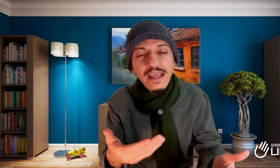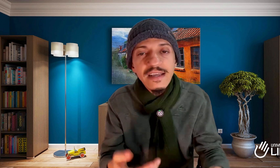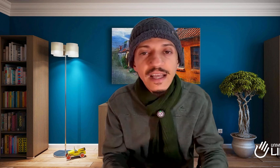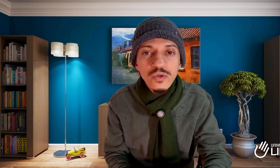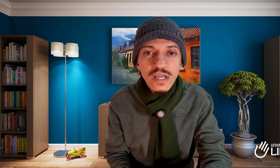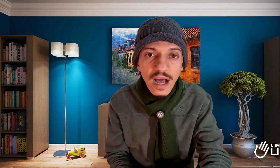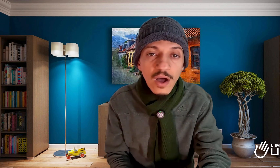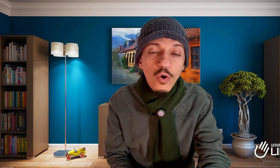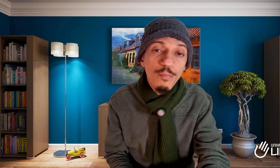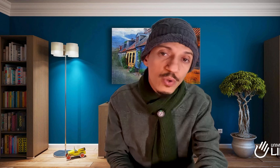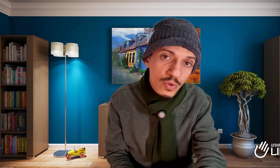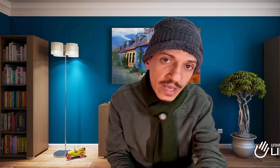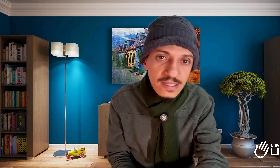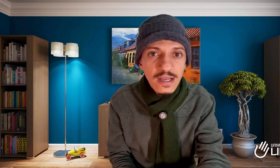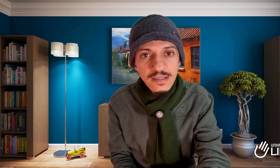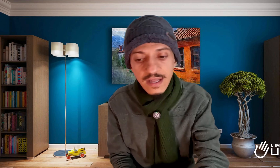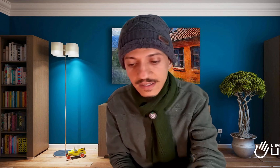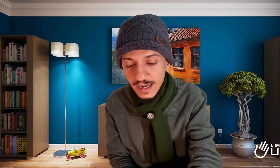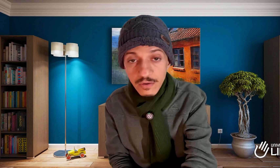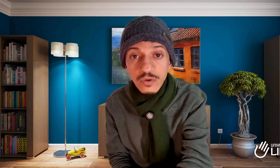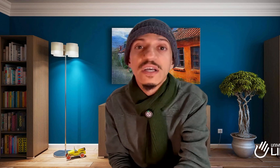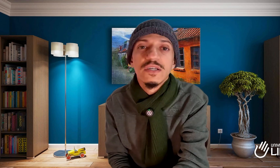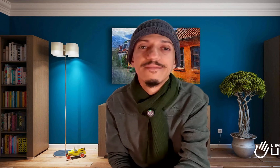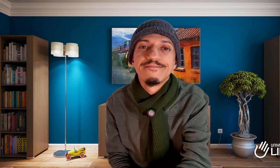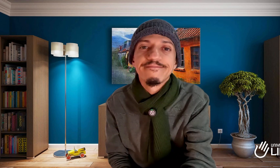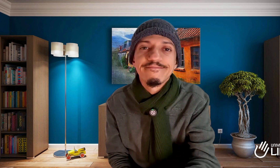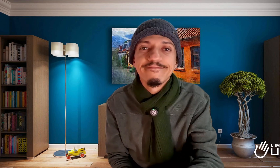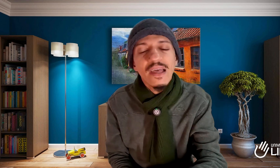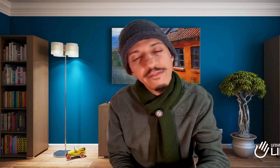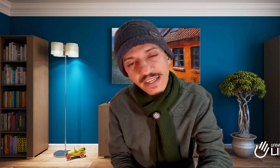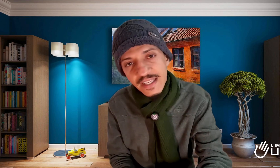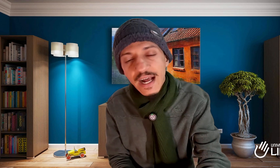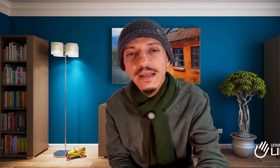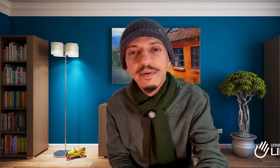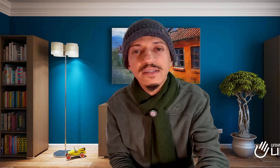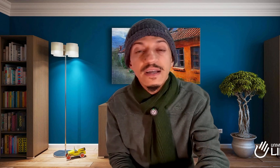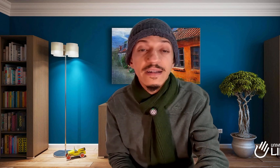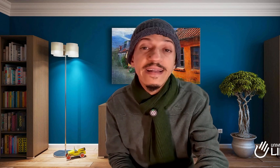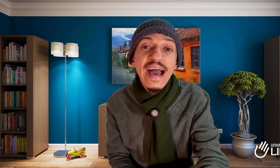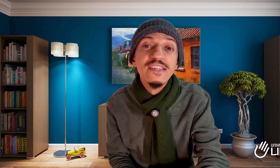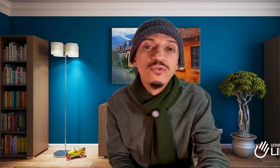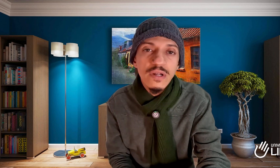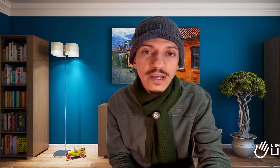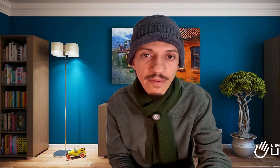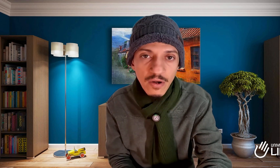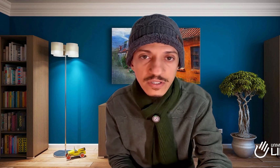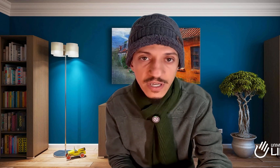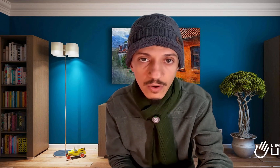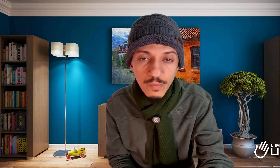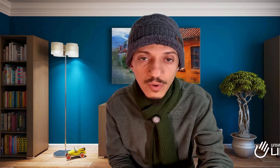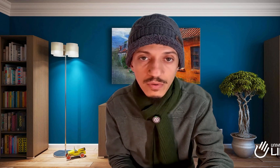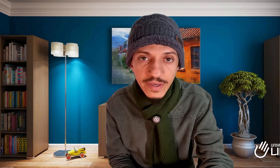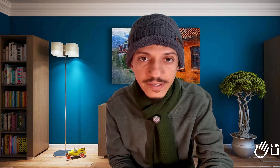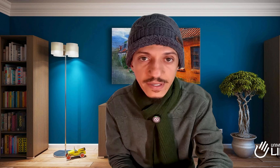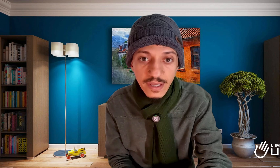é de usar o português sinalizado, ou seja, fazer a Libras na estrutura gramatical do português.